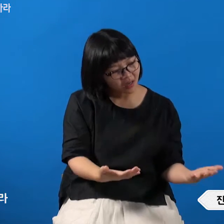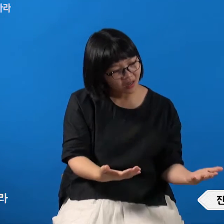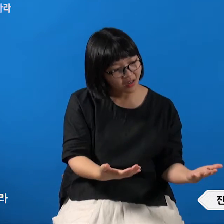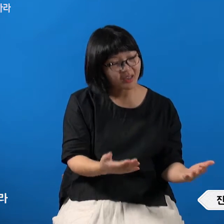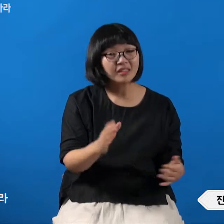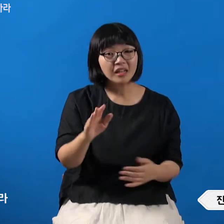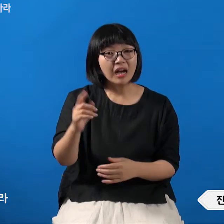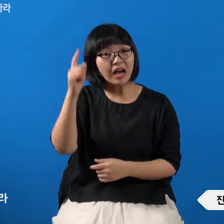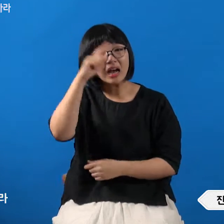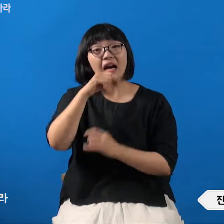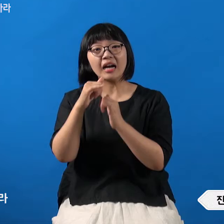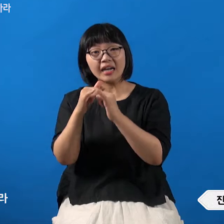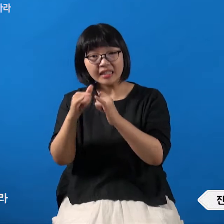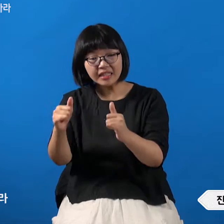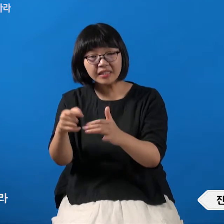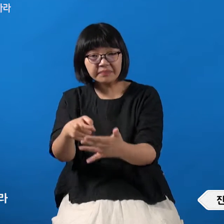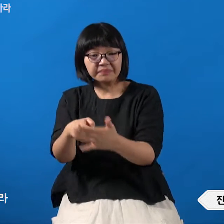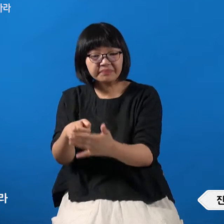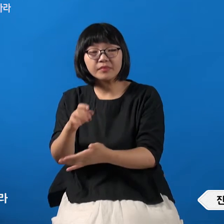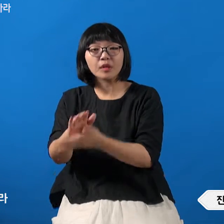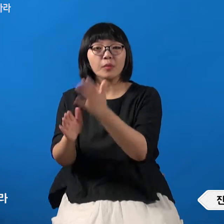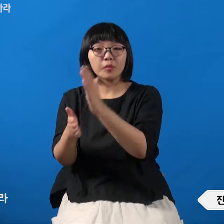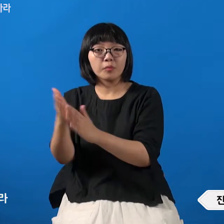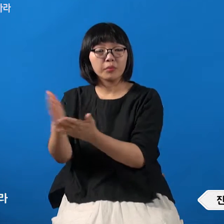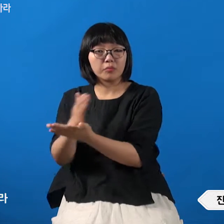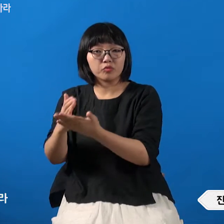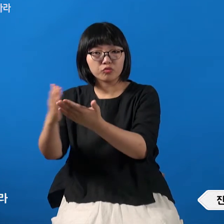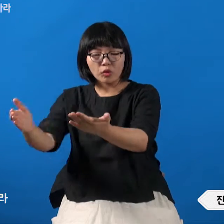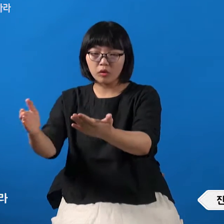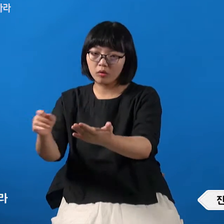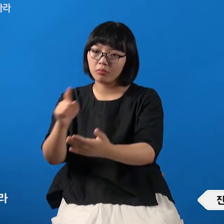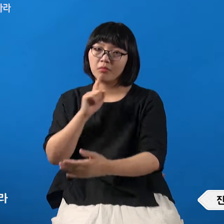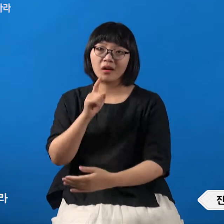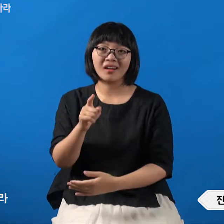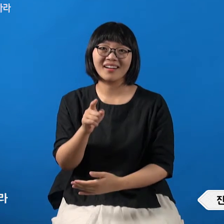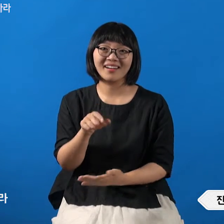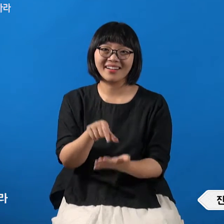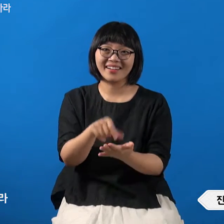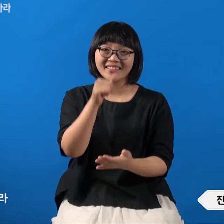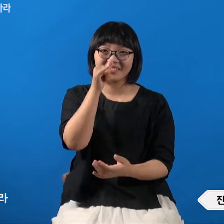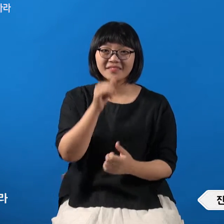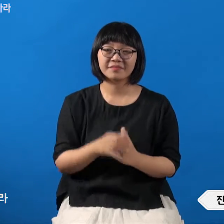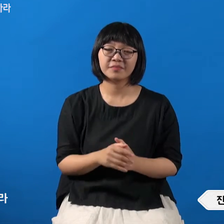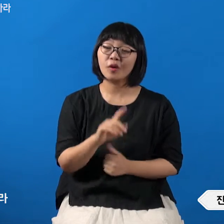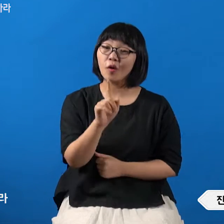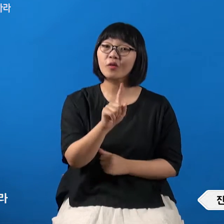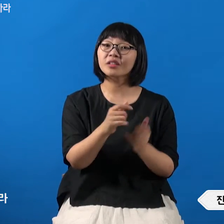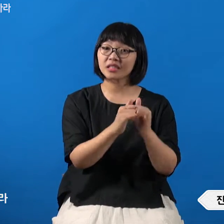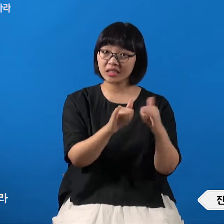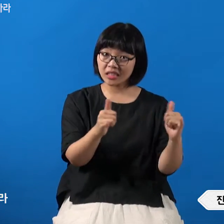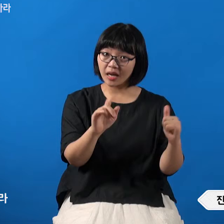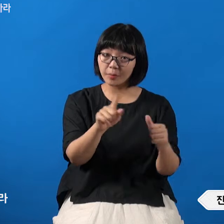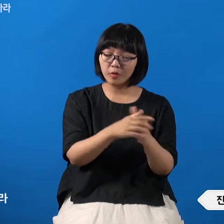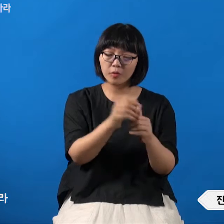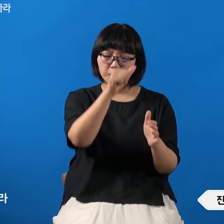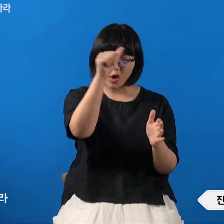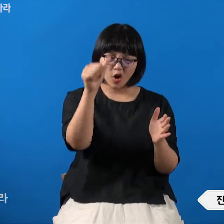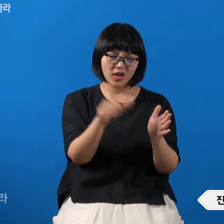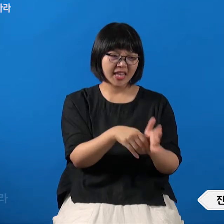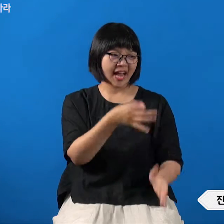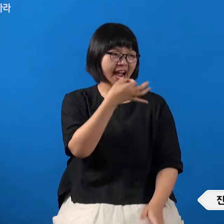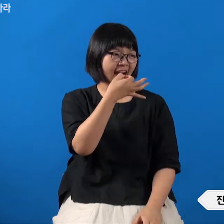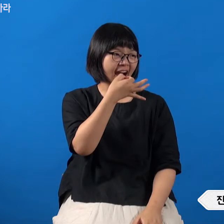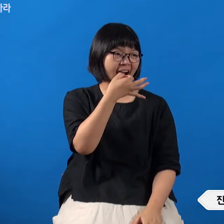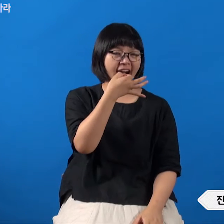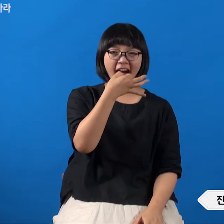아니하고 베푸느니라. 성경은 말씀합니다. 어떤 자는 종일토록 욕심만